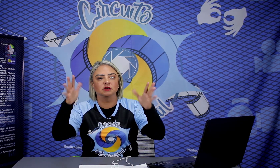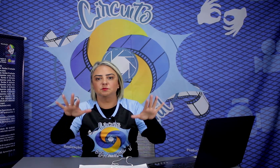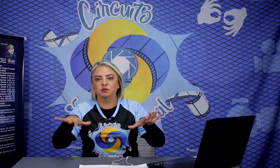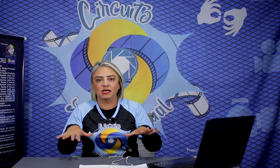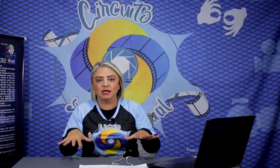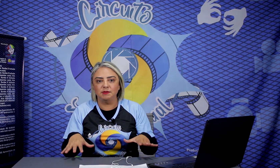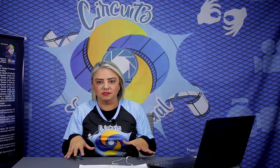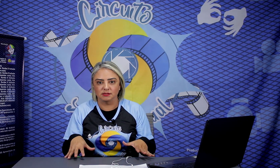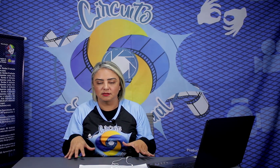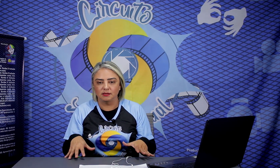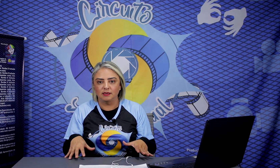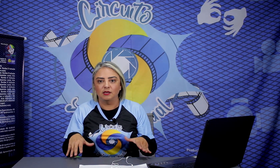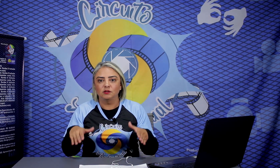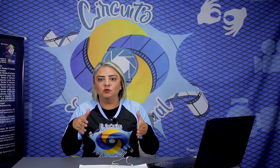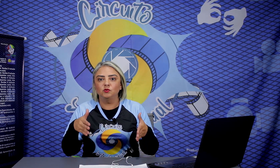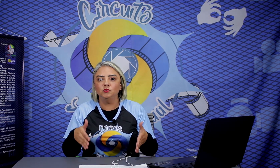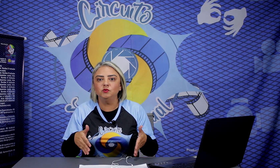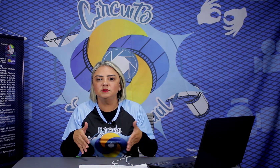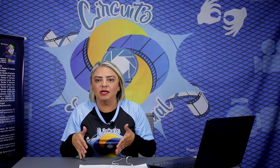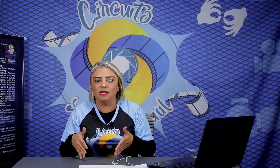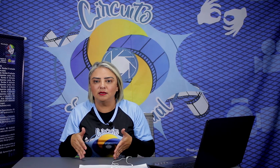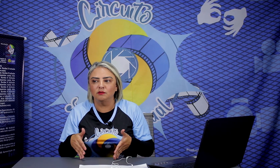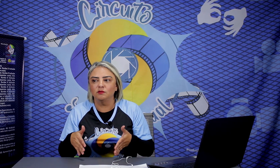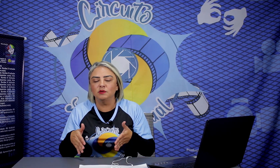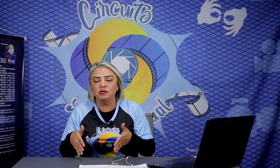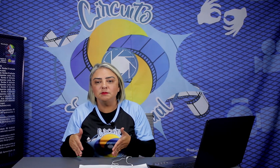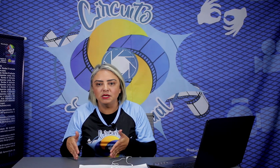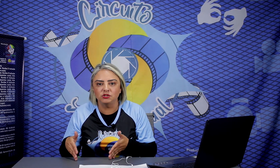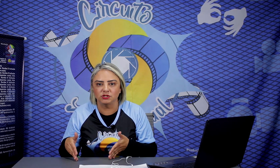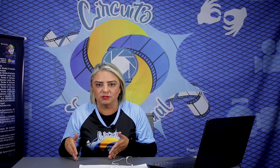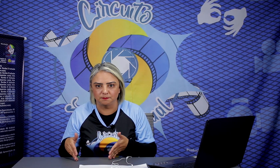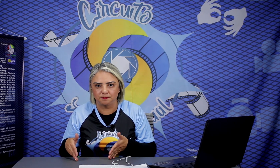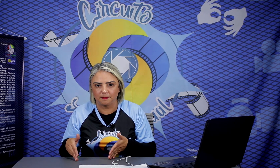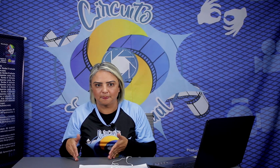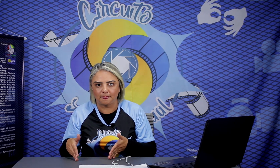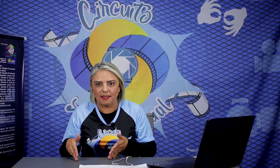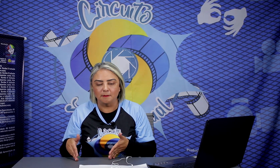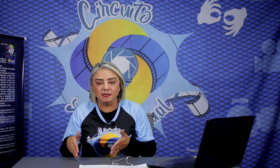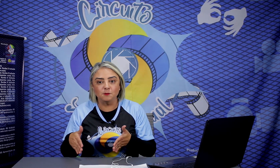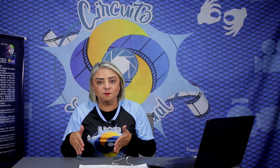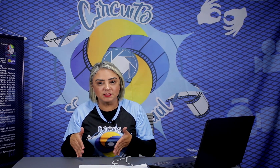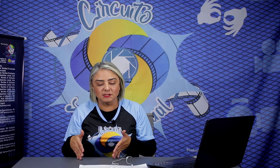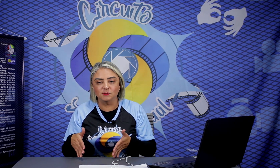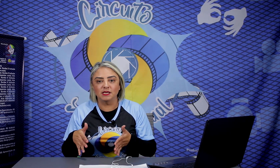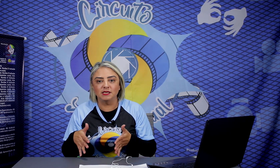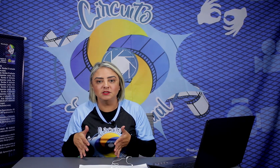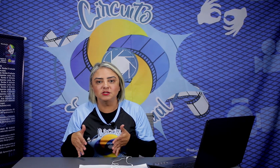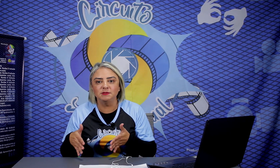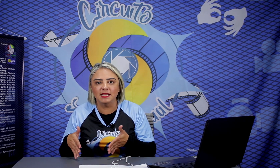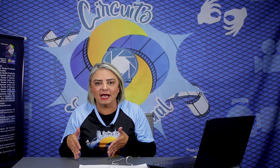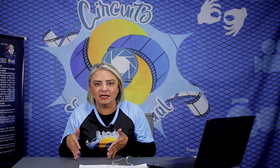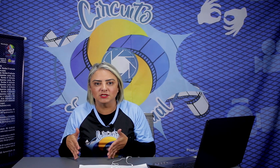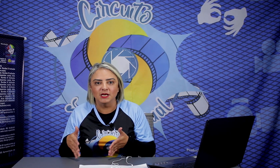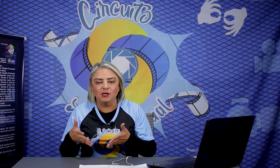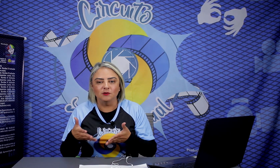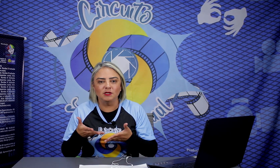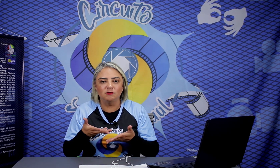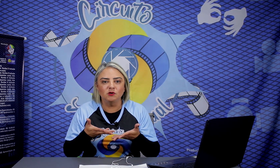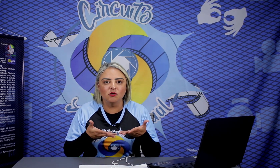ponta cabeça. Tudo tem um limite, mas eu preciso ter intimidade. Eu tenho que